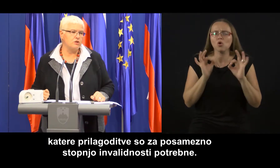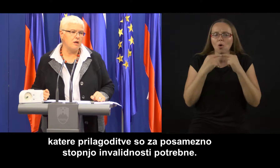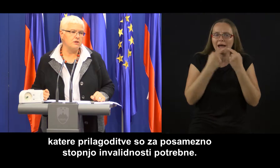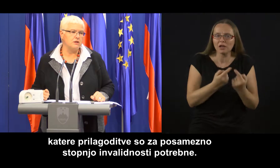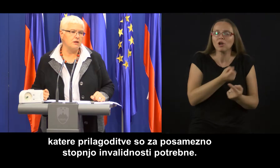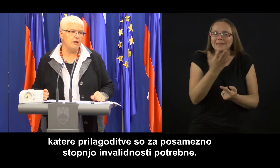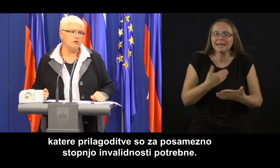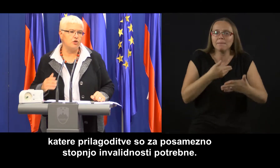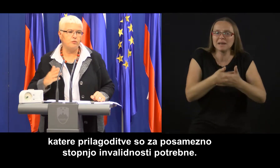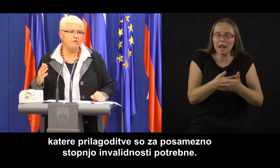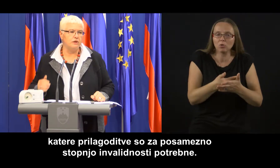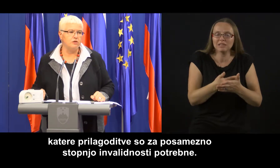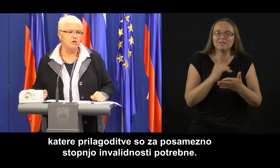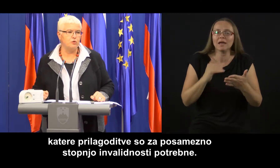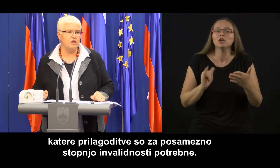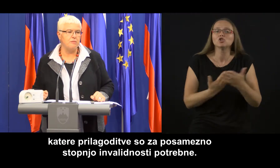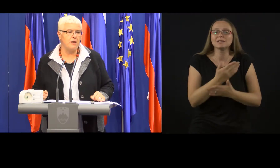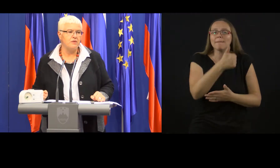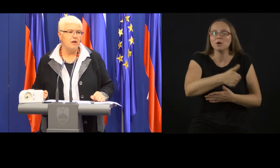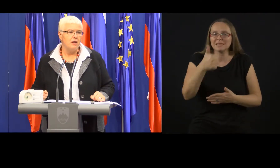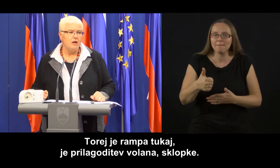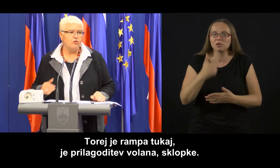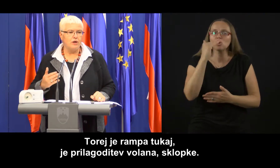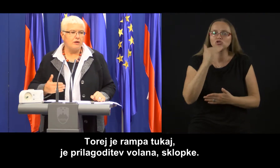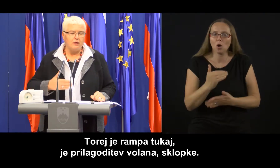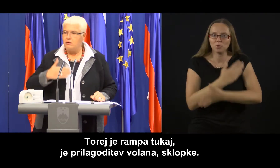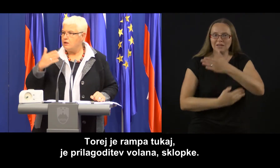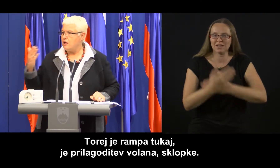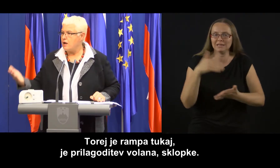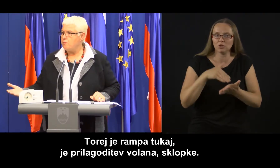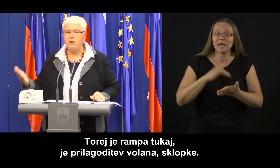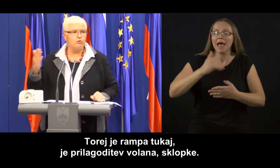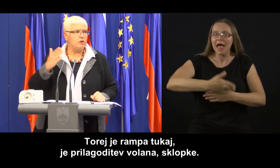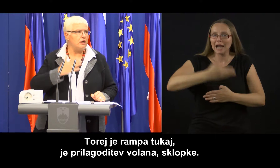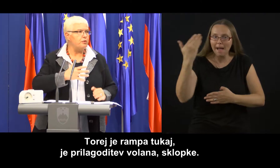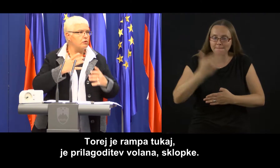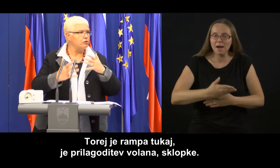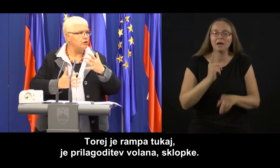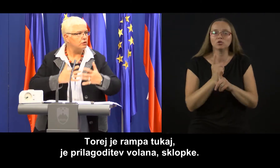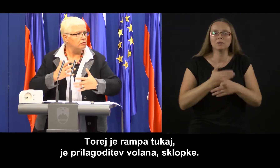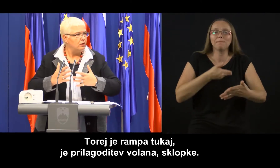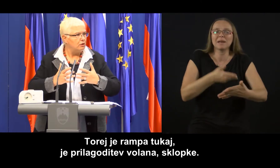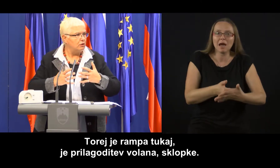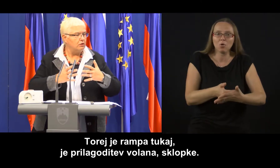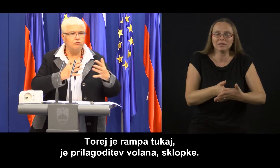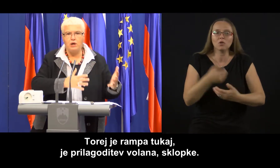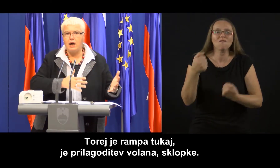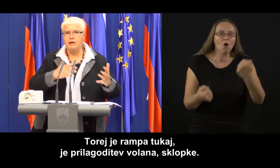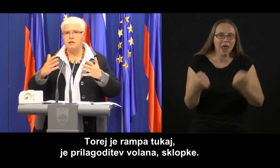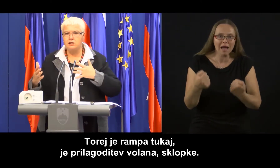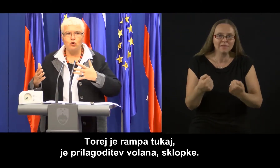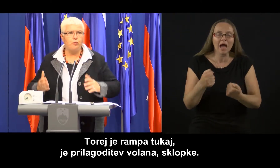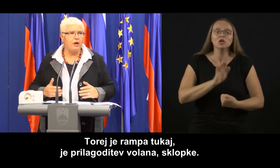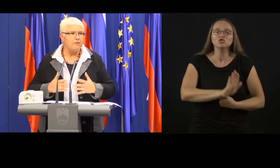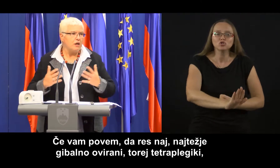za posamezne stopnjo invalidnosti potrebne. Torej, je rampa tukaj, je prilagoditev